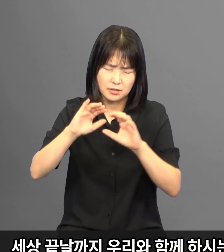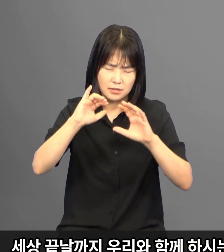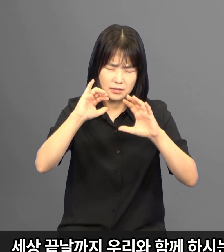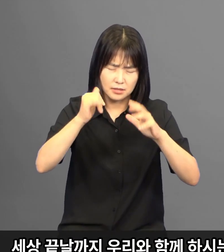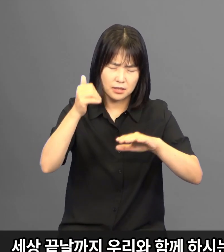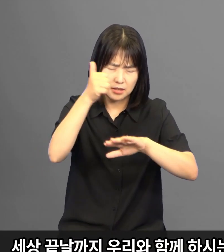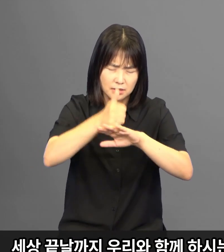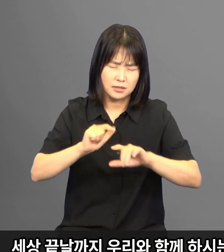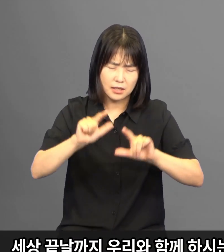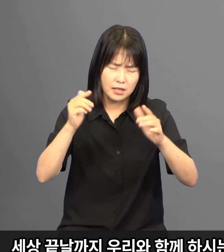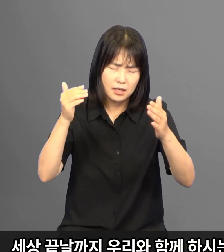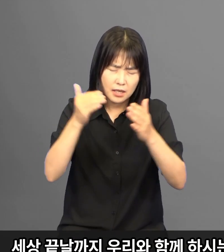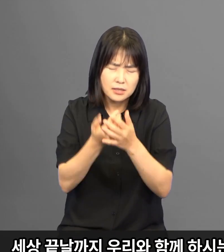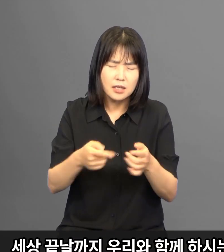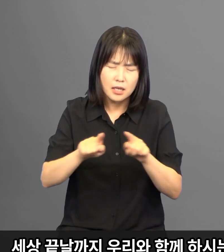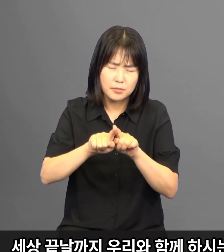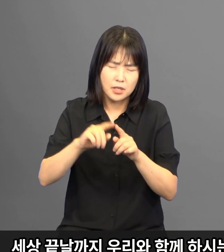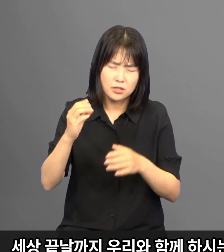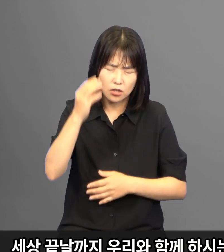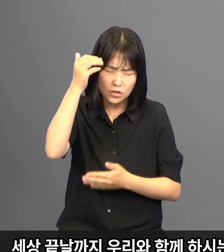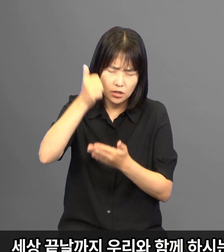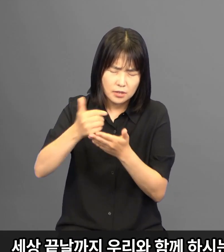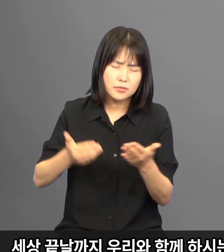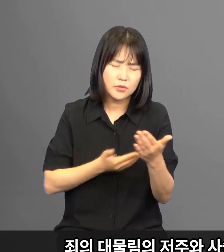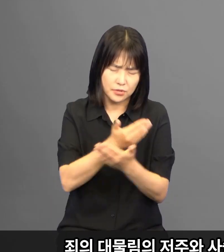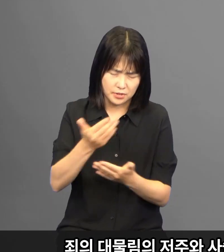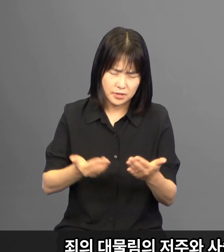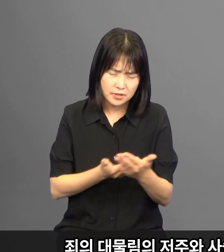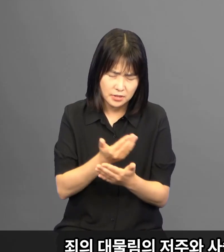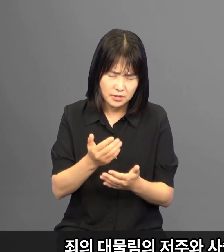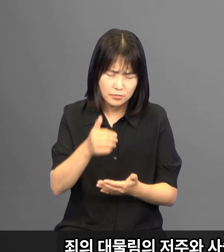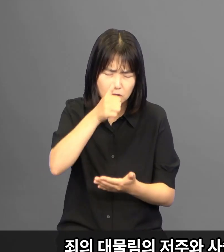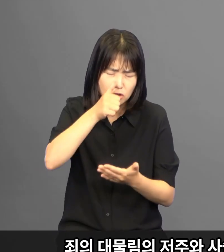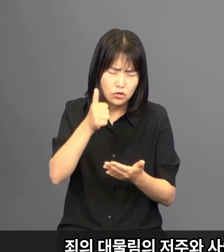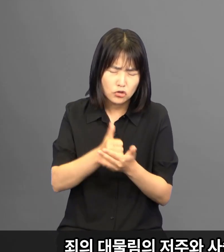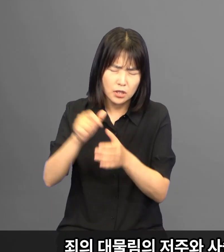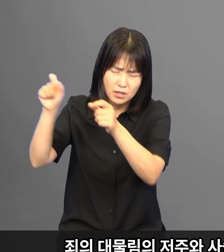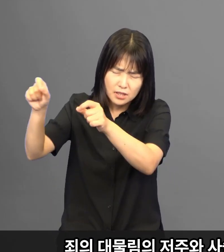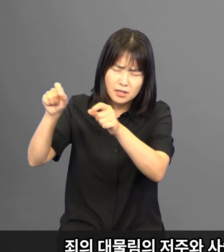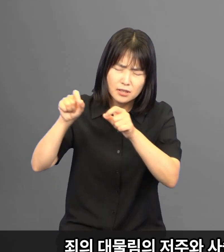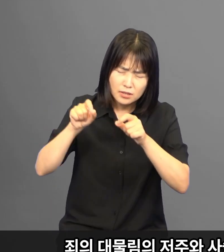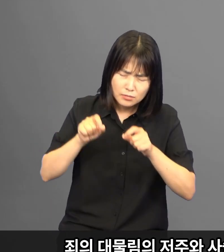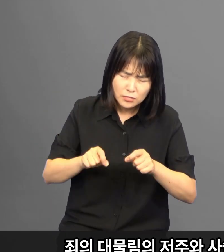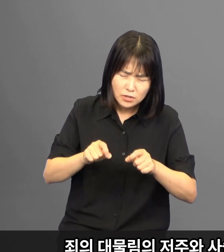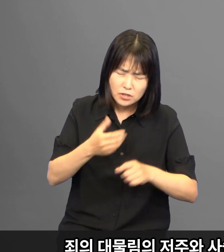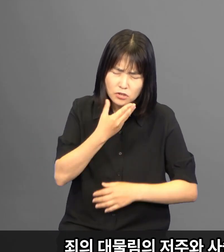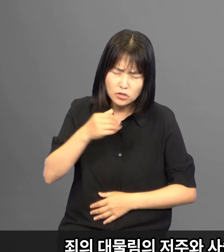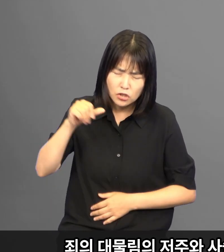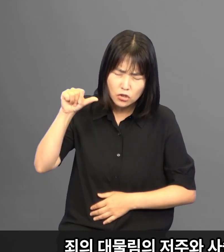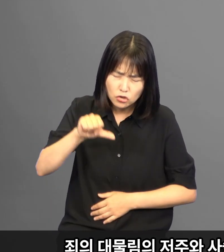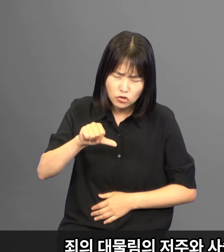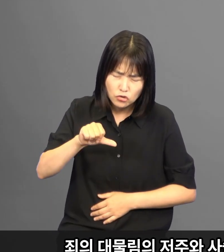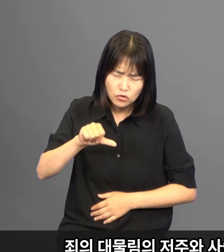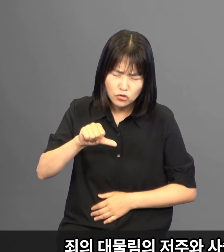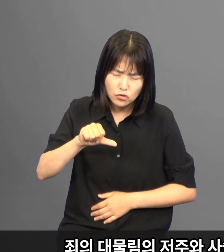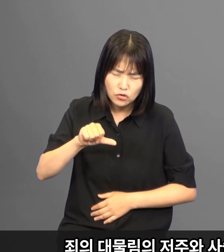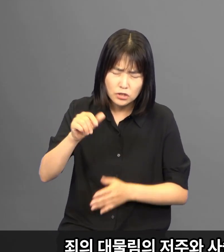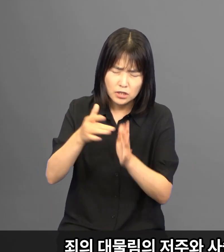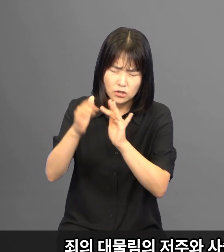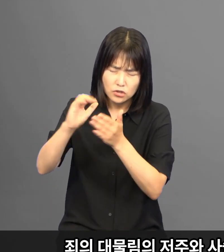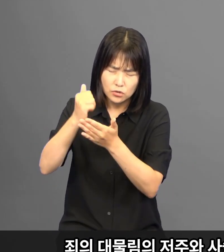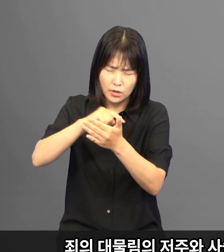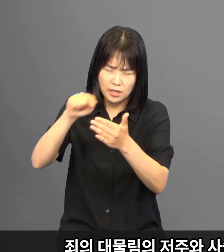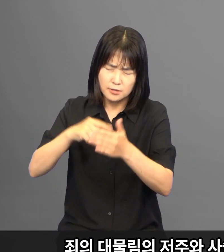함께 하시는 성령님의 가망함동 교통 내주하심이 죄의 대물림의 저주와 사슬을 예수 그리스도